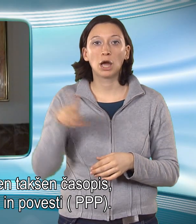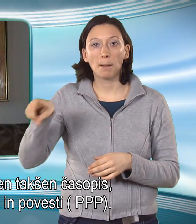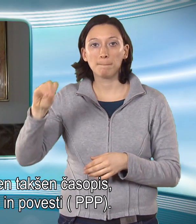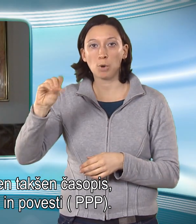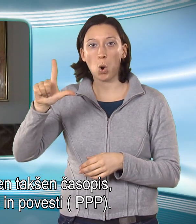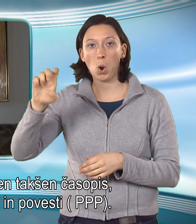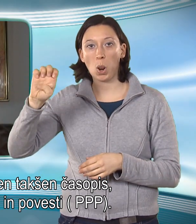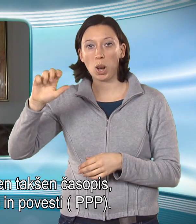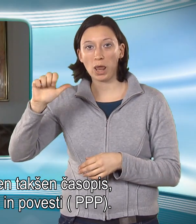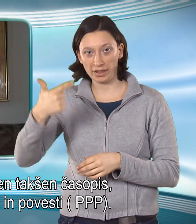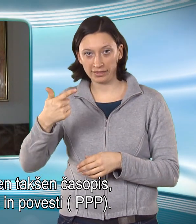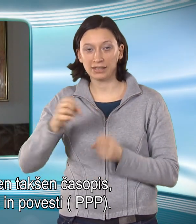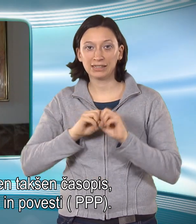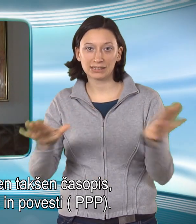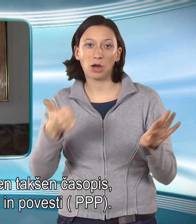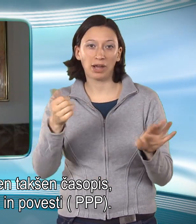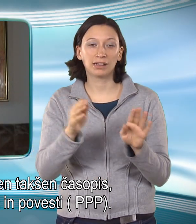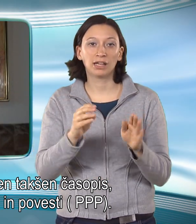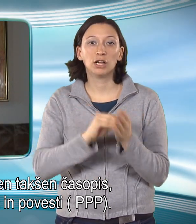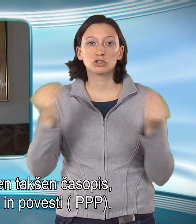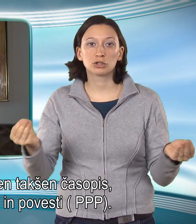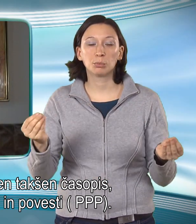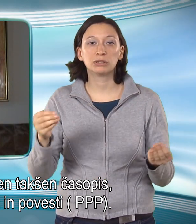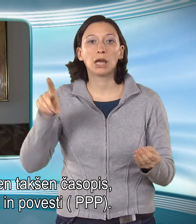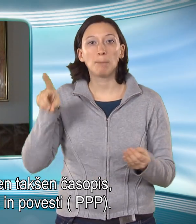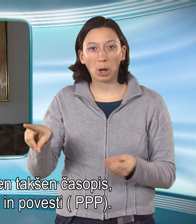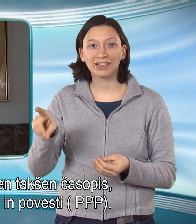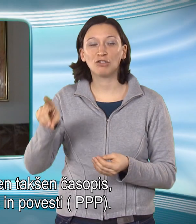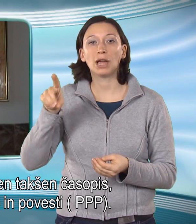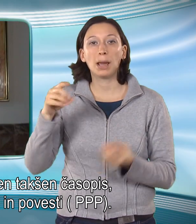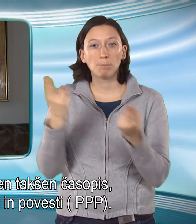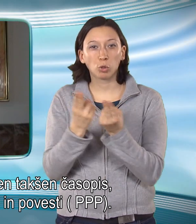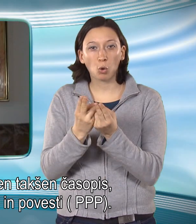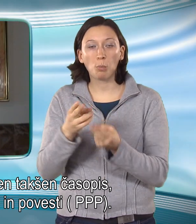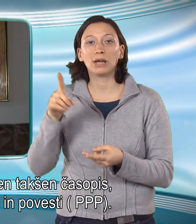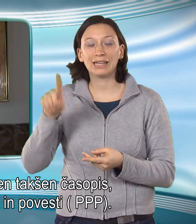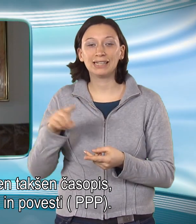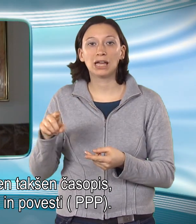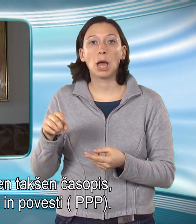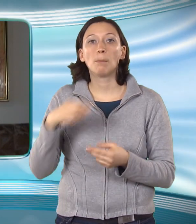Polet izdal en tak časopis Poletove podobe in povesti. In takrat so